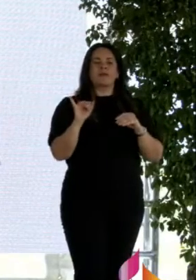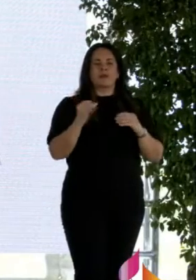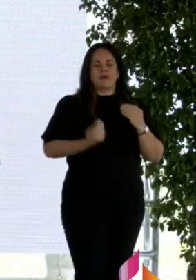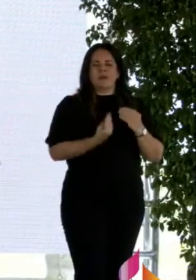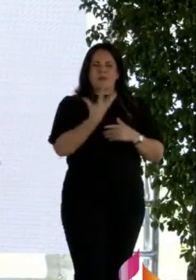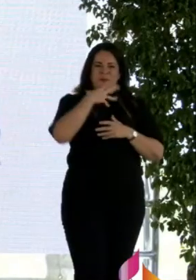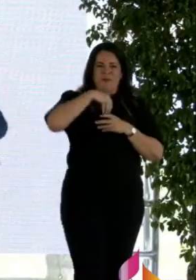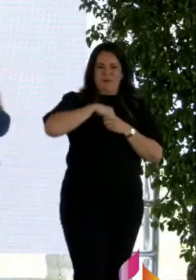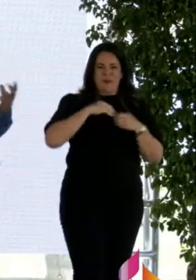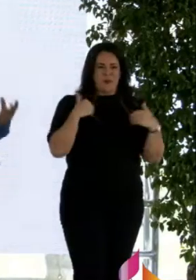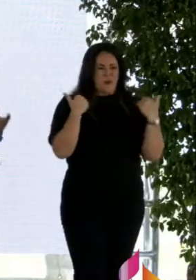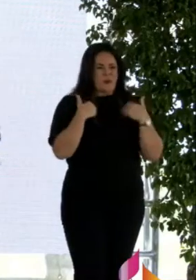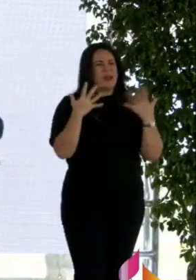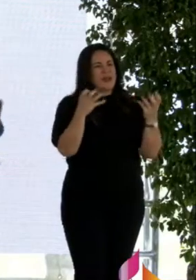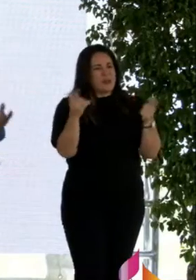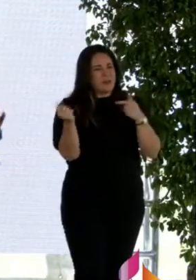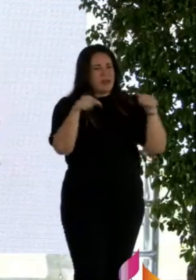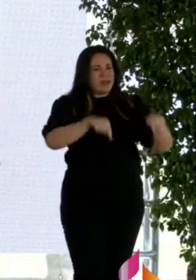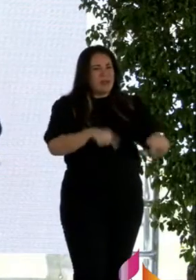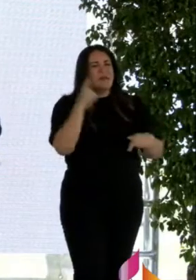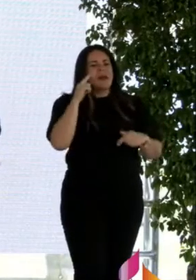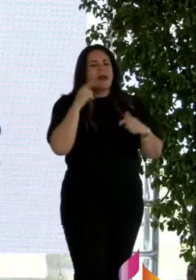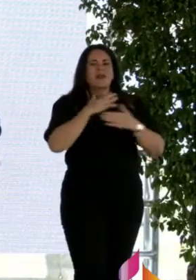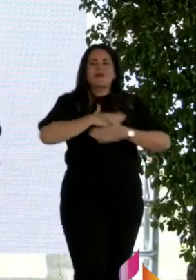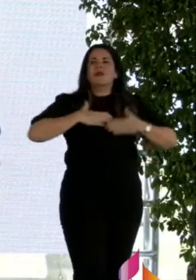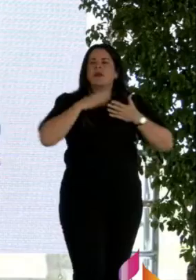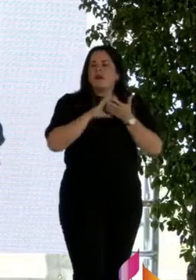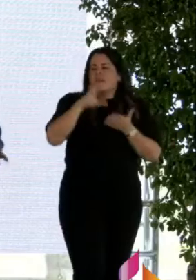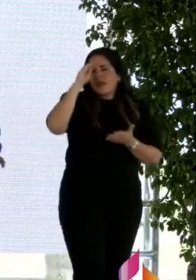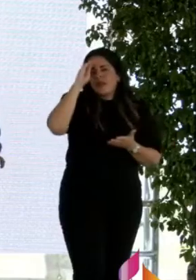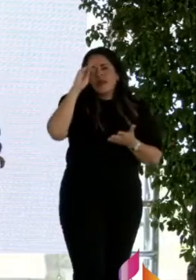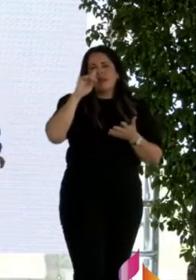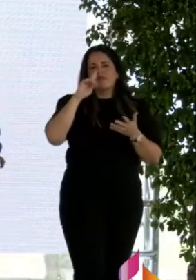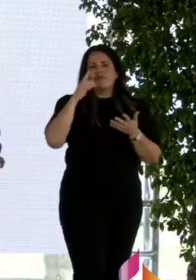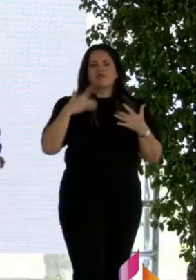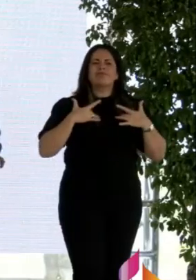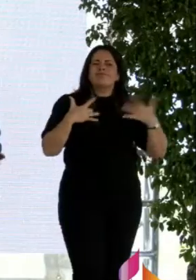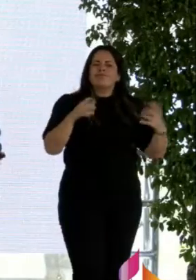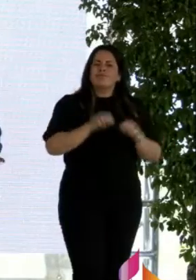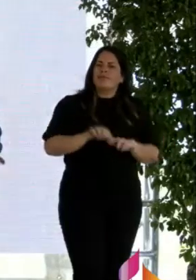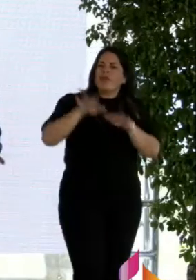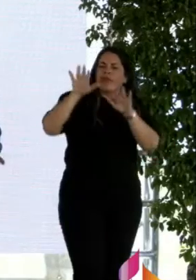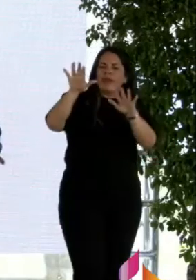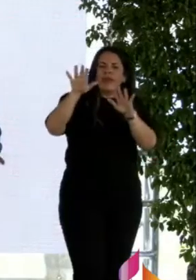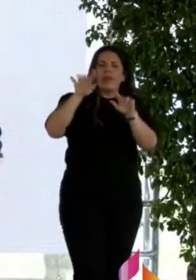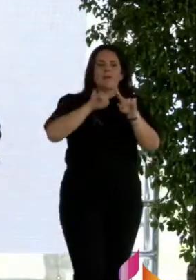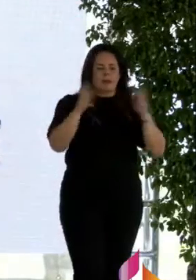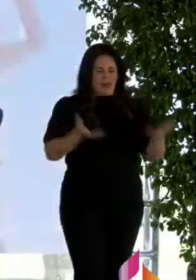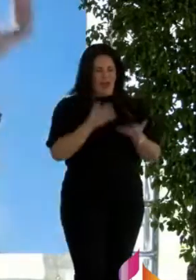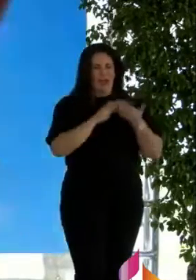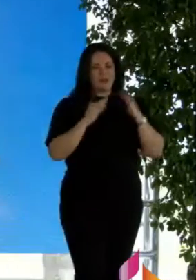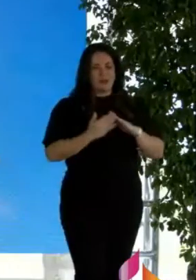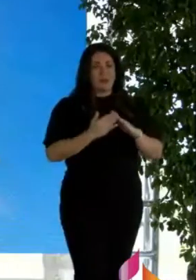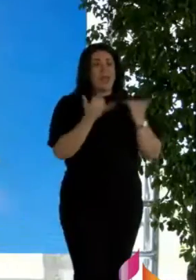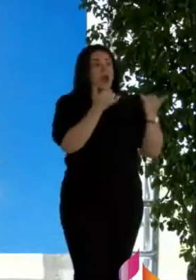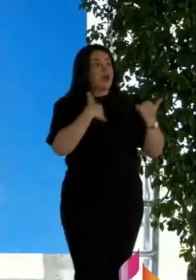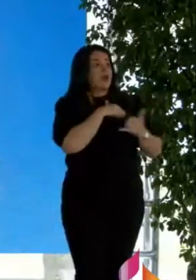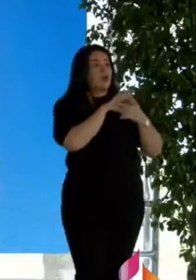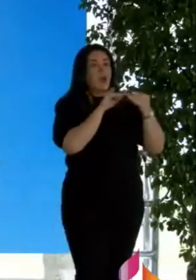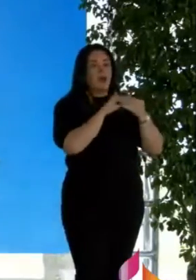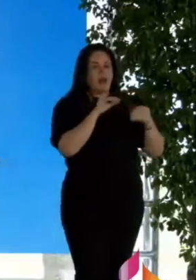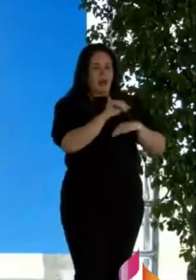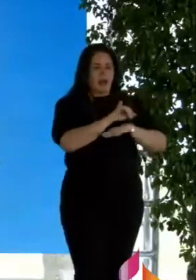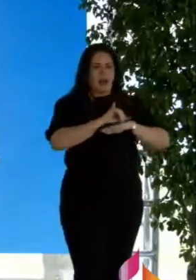aquí a aprender y disfrutar lo que ofrece la montaña en la ciudad. Con esto ahora vamos a hablar de las Islas